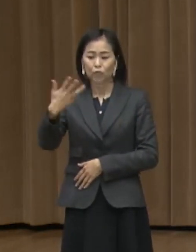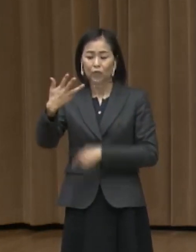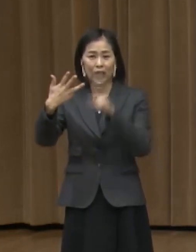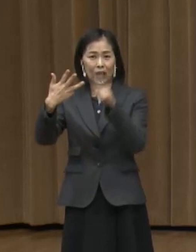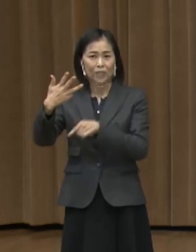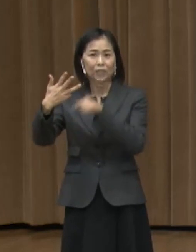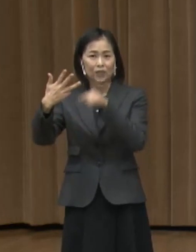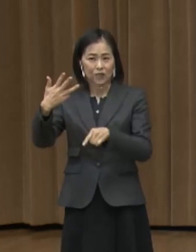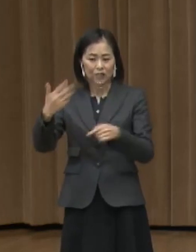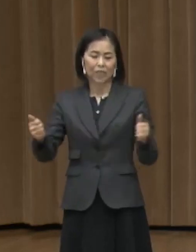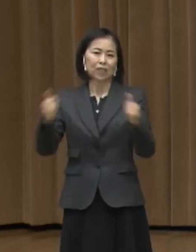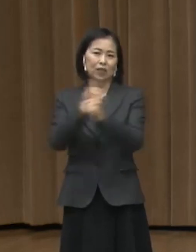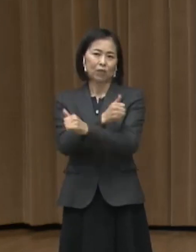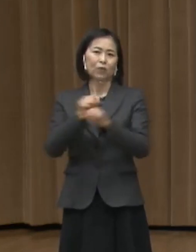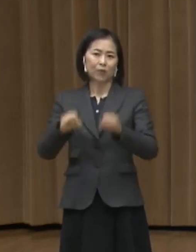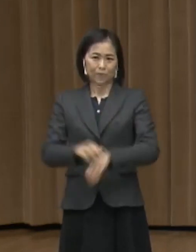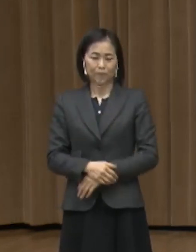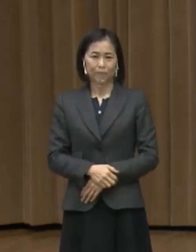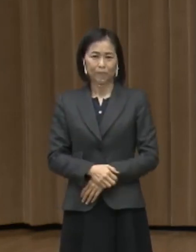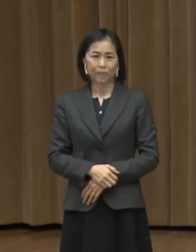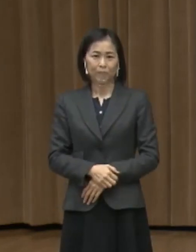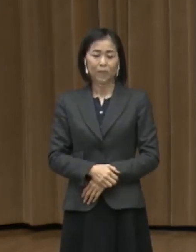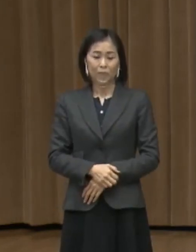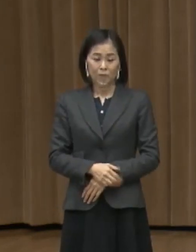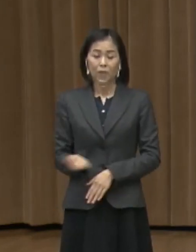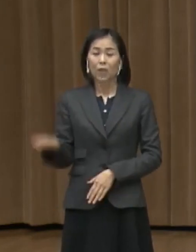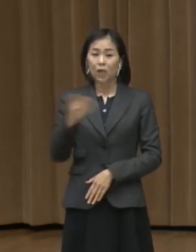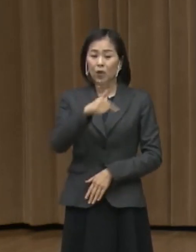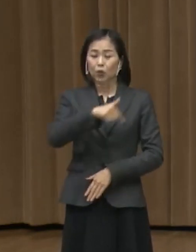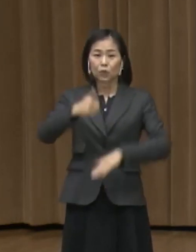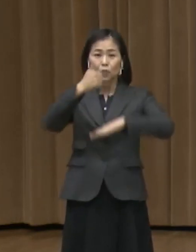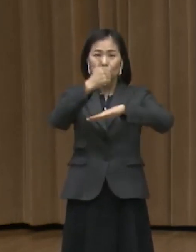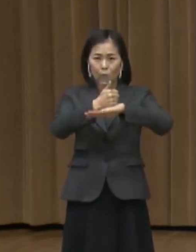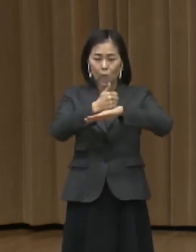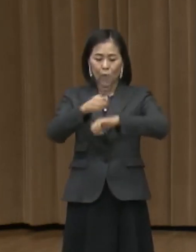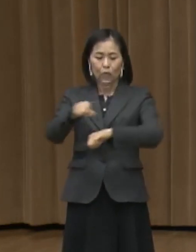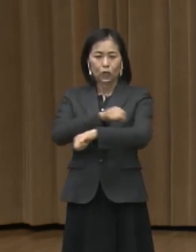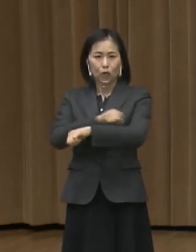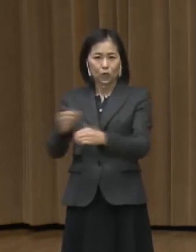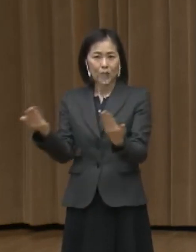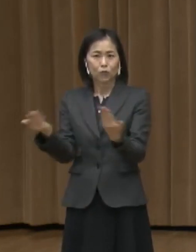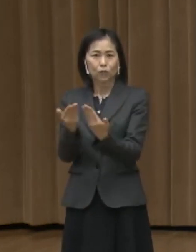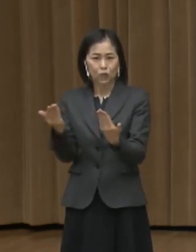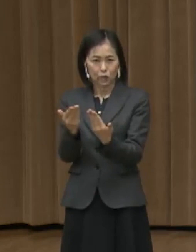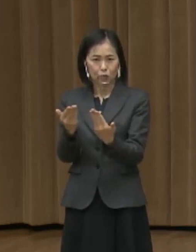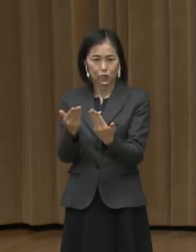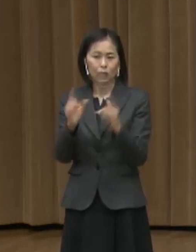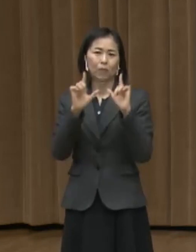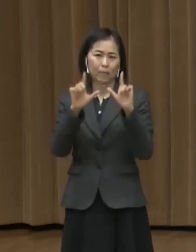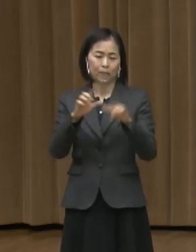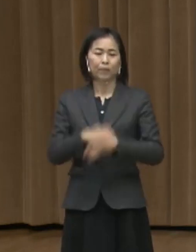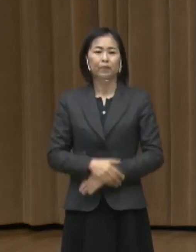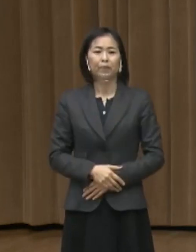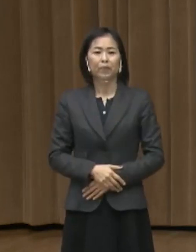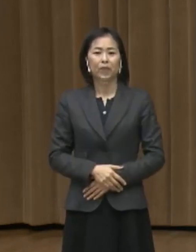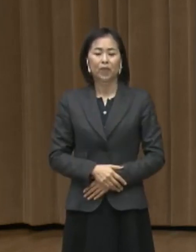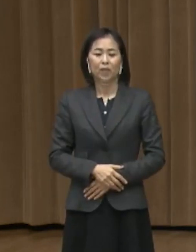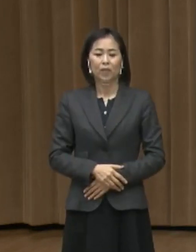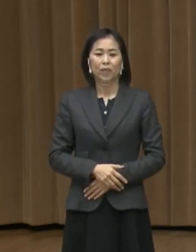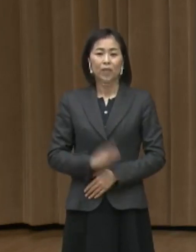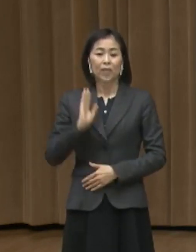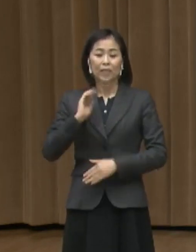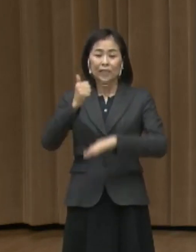人となりました。次に部長職と特別職への登用についてであります。知事室長